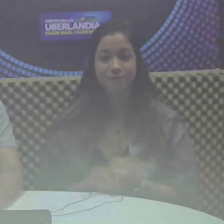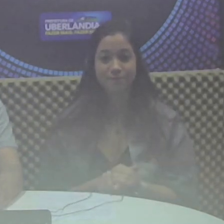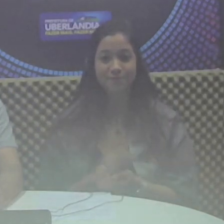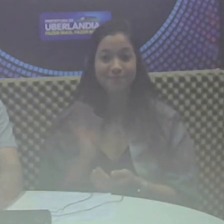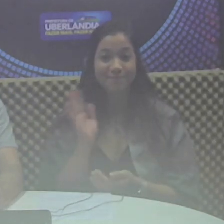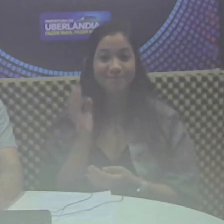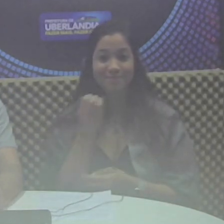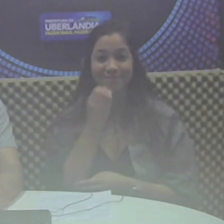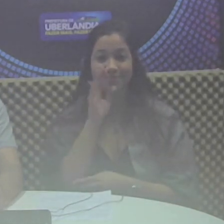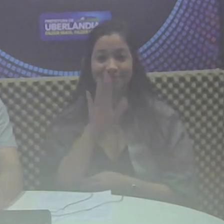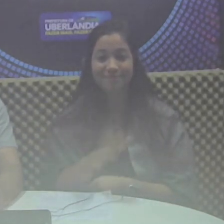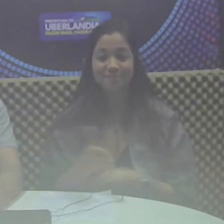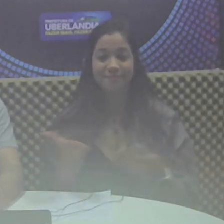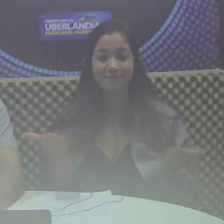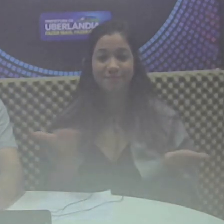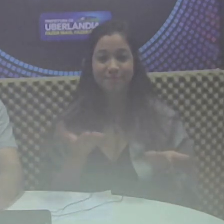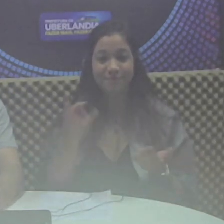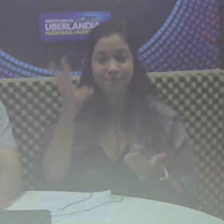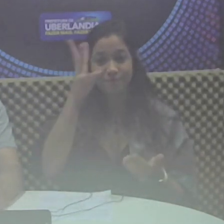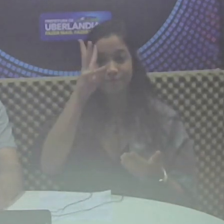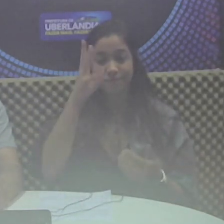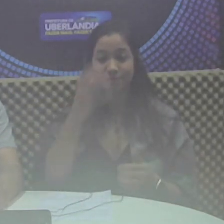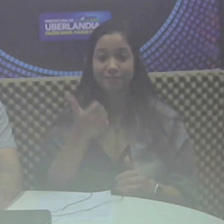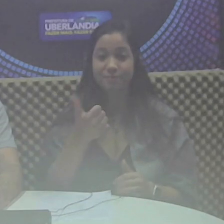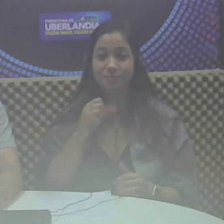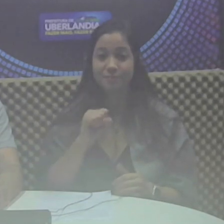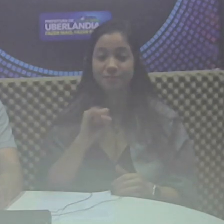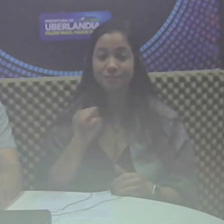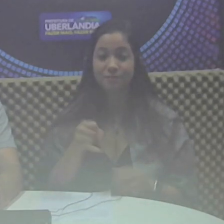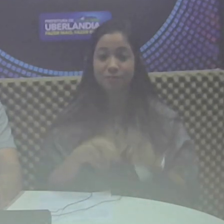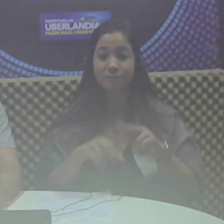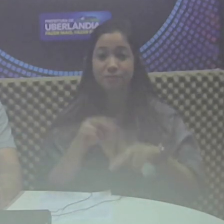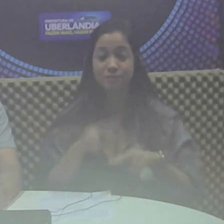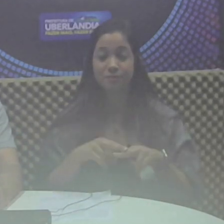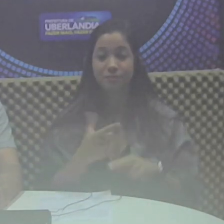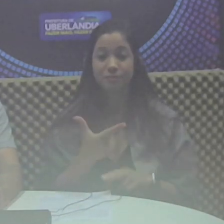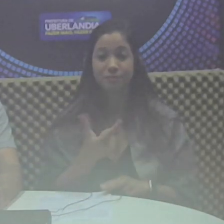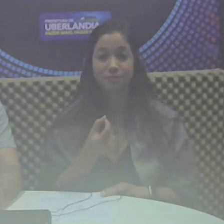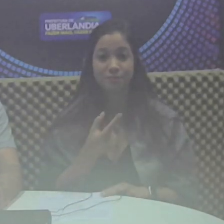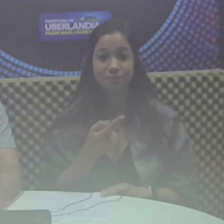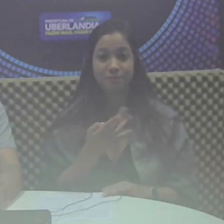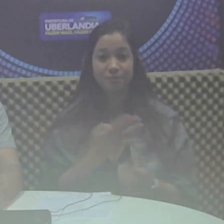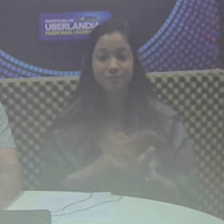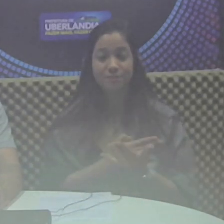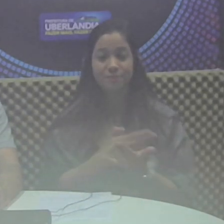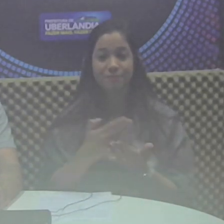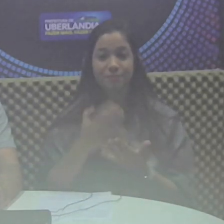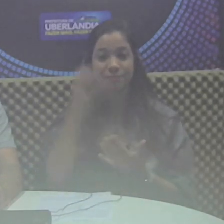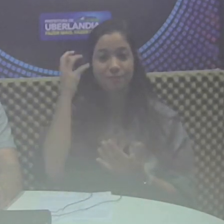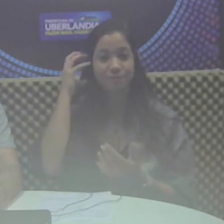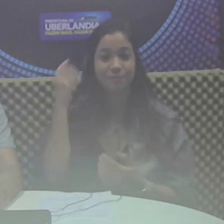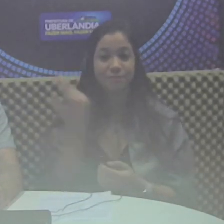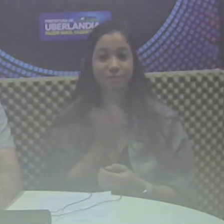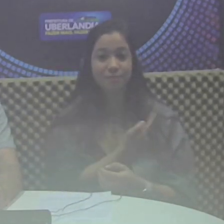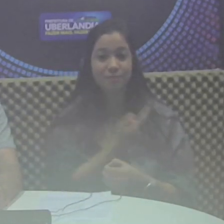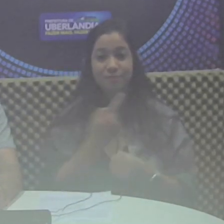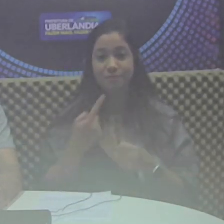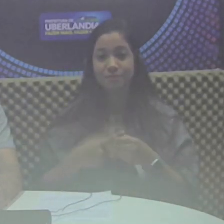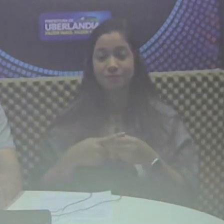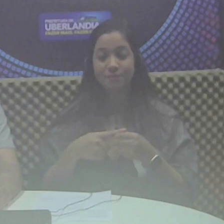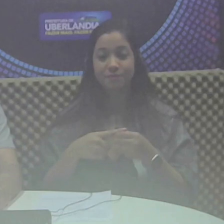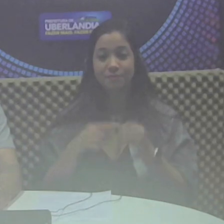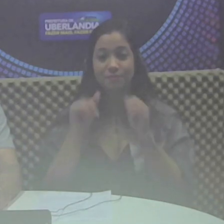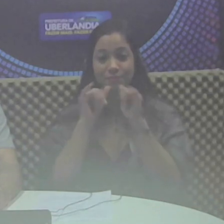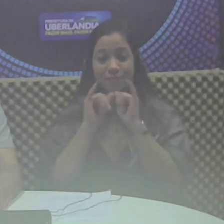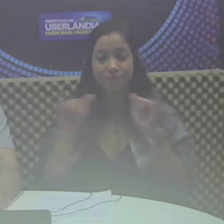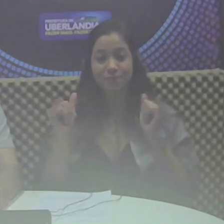Olá, boa tarde. Hoje é terça-feira, dia 18 de junho de 2024. Está no ar a Rádio Nossa Cidade com um boletim de notícias sobre o que de